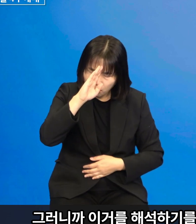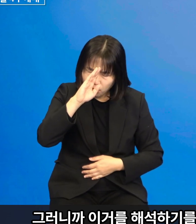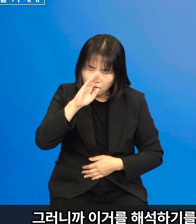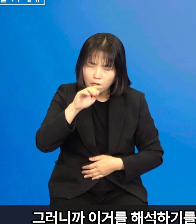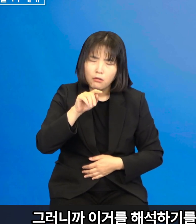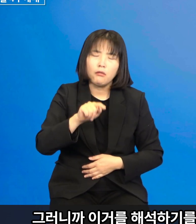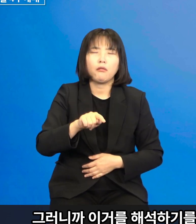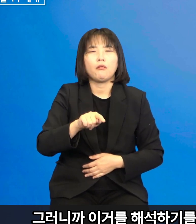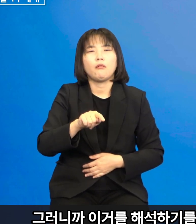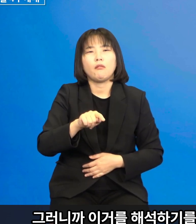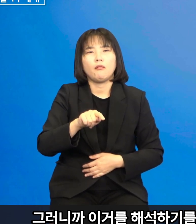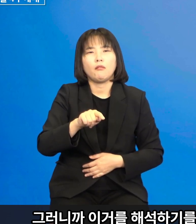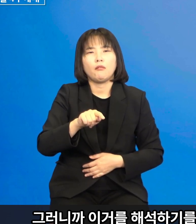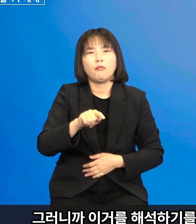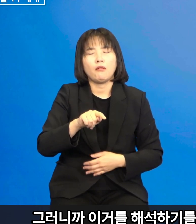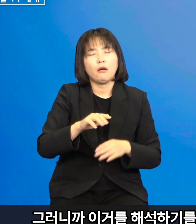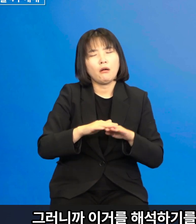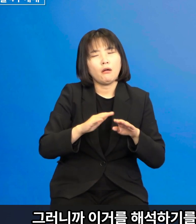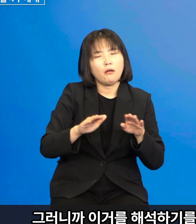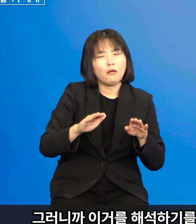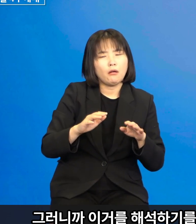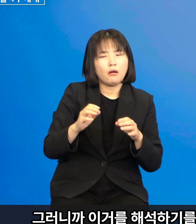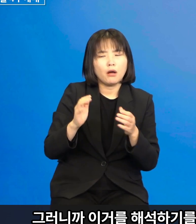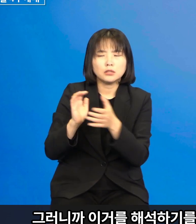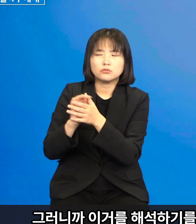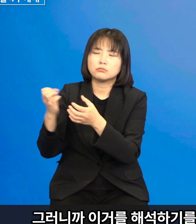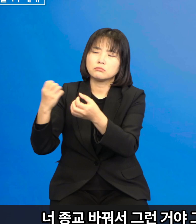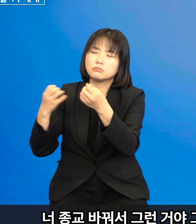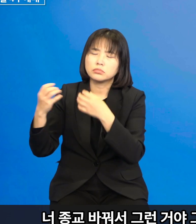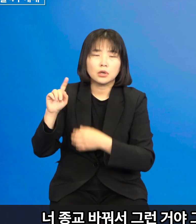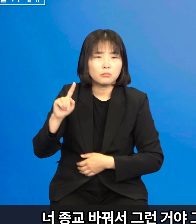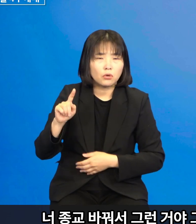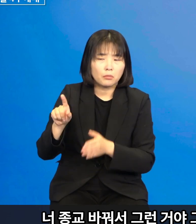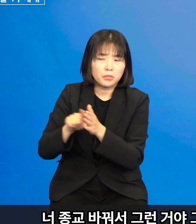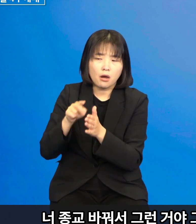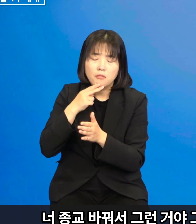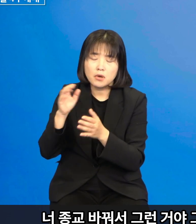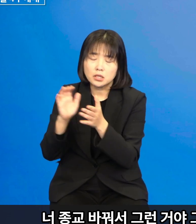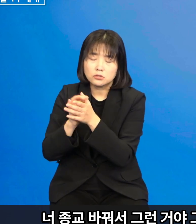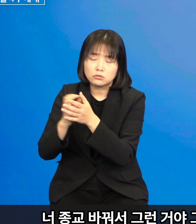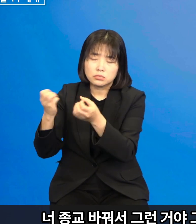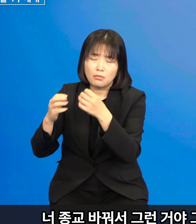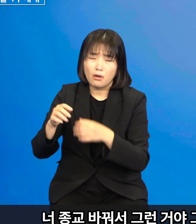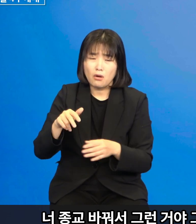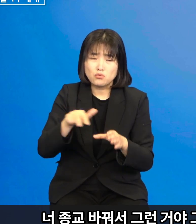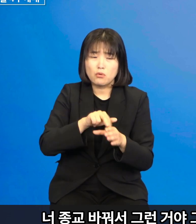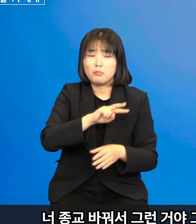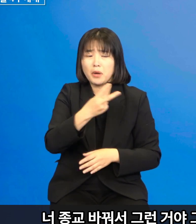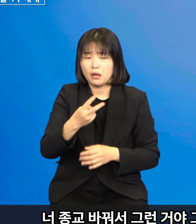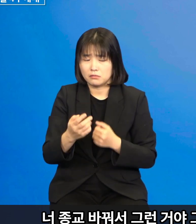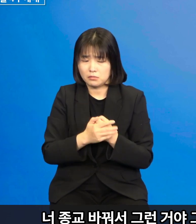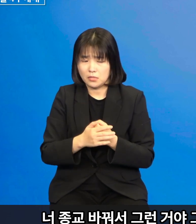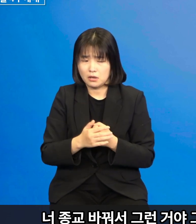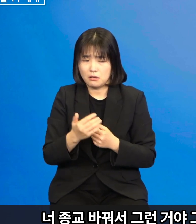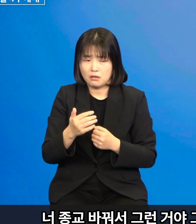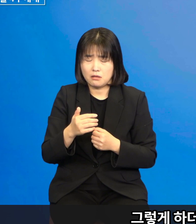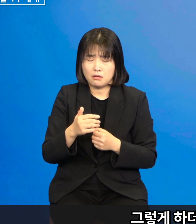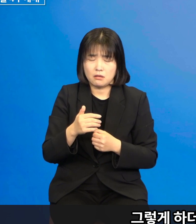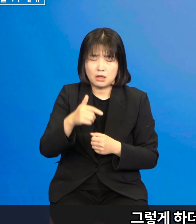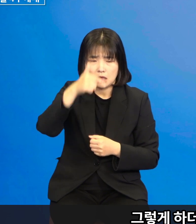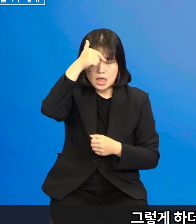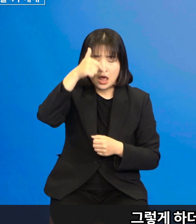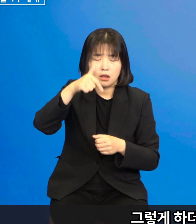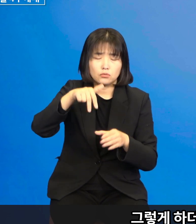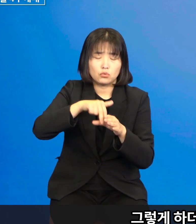이거를 해석하기를 친구들이 옆에서, 안 믿는 친구들이, 너 종교 바꿔서 그런 거야. 그러니까 옛날 종교로 돌아가야 돼.